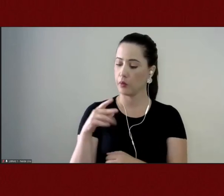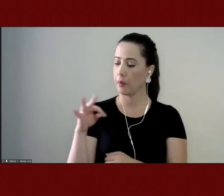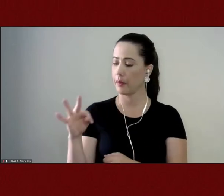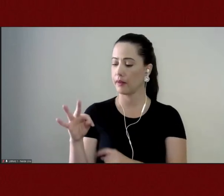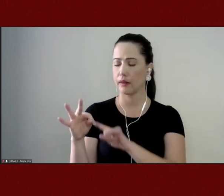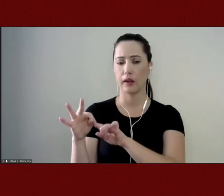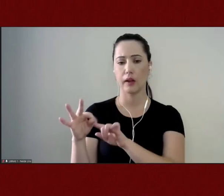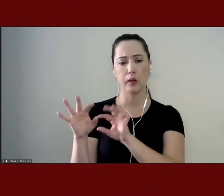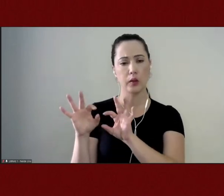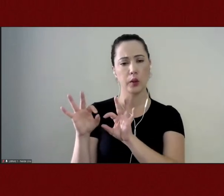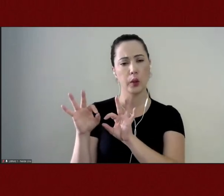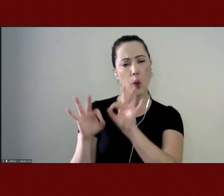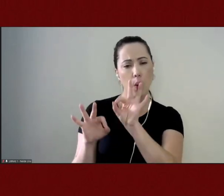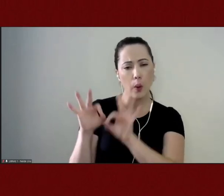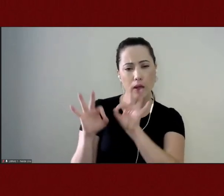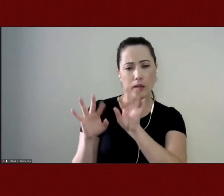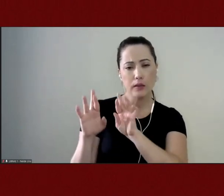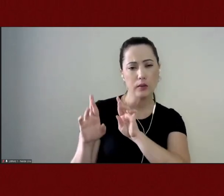a qual nós,